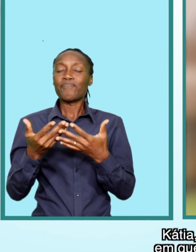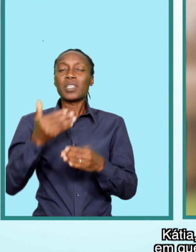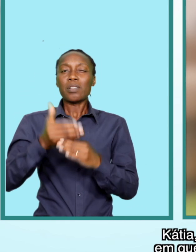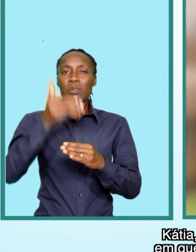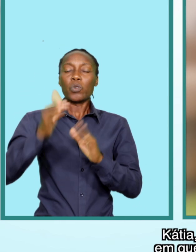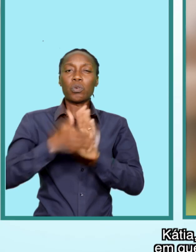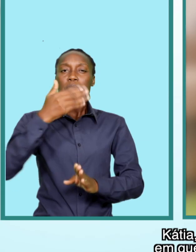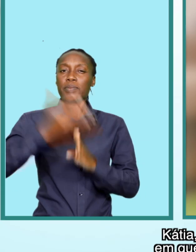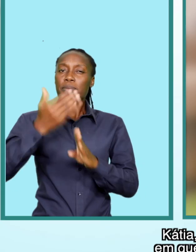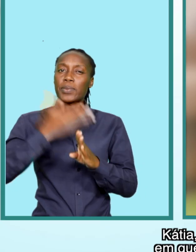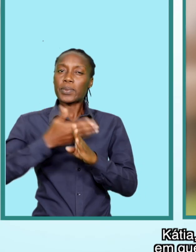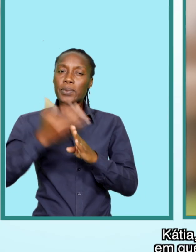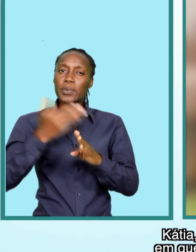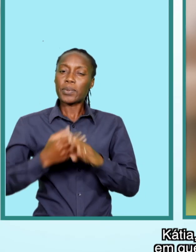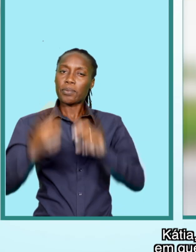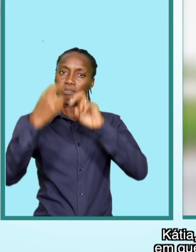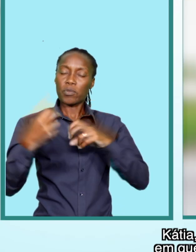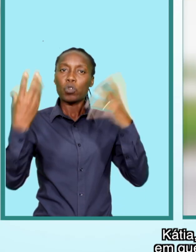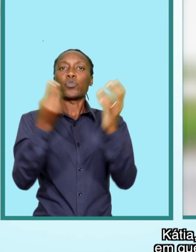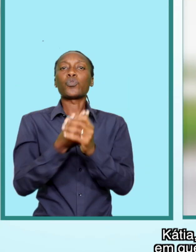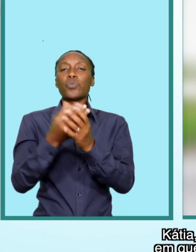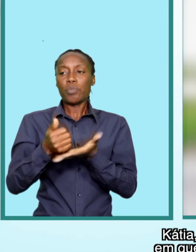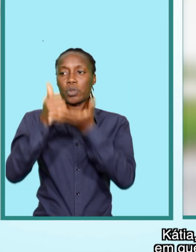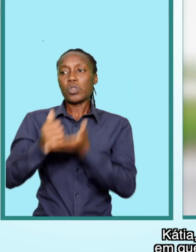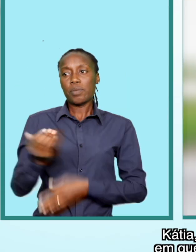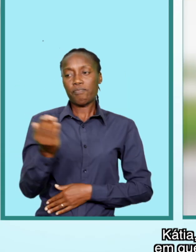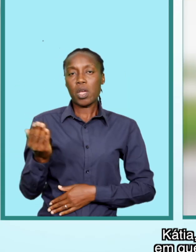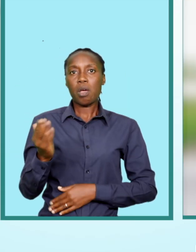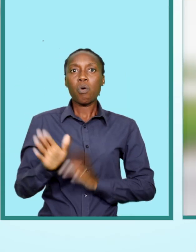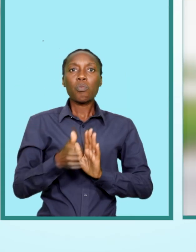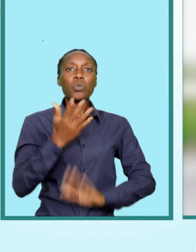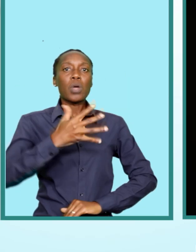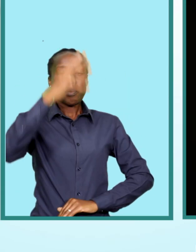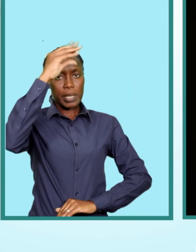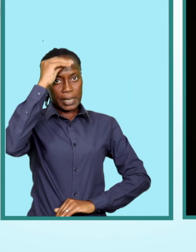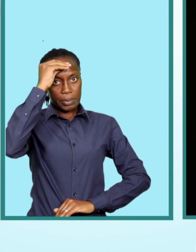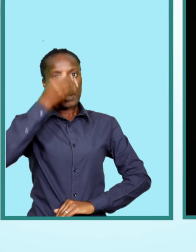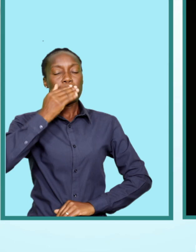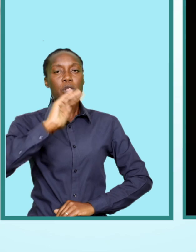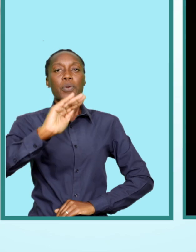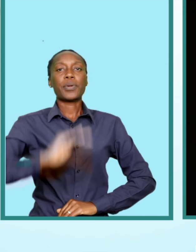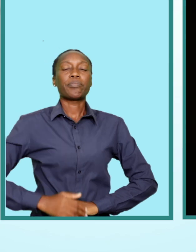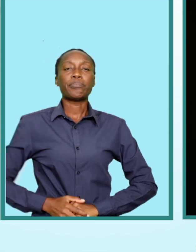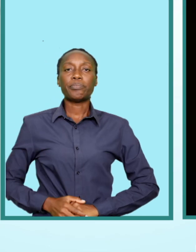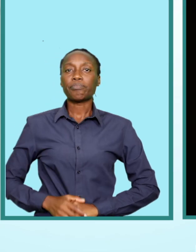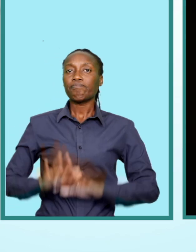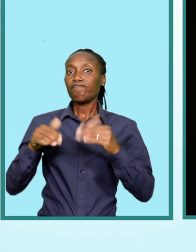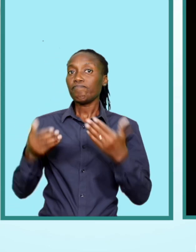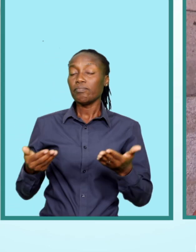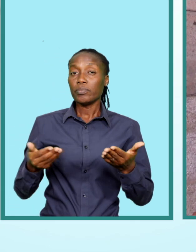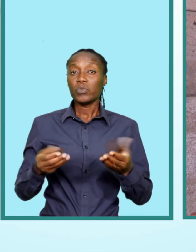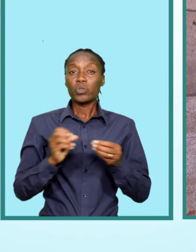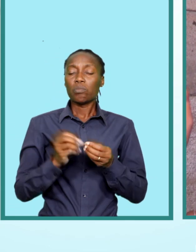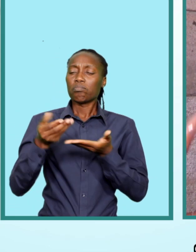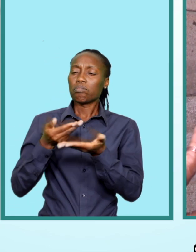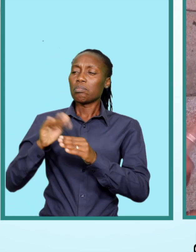de Eurico, recorda os momentos em que a relação entre ambos era complicada. No entanto, após participar em sessões de